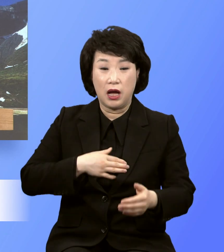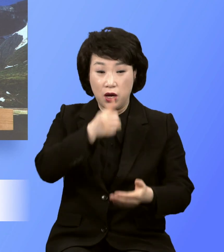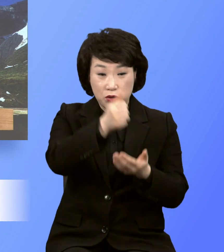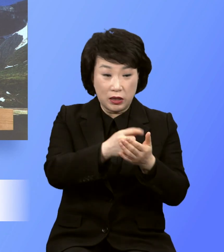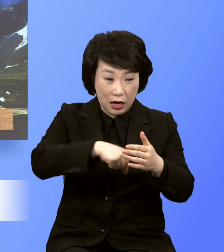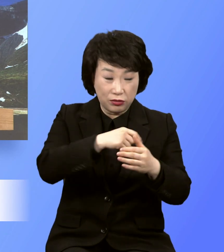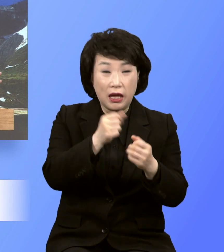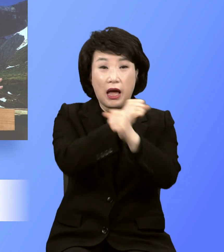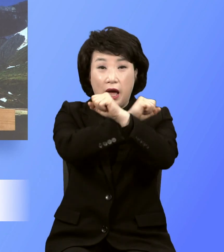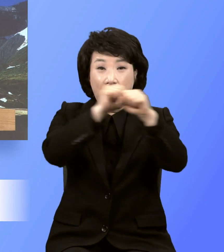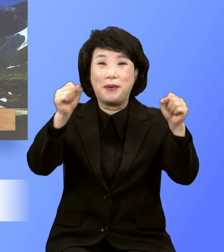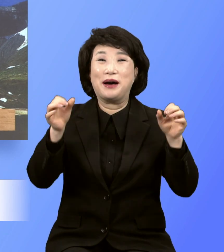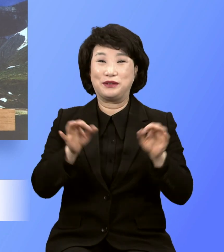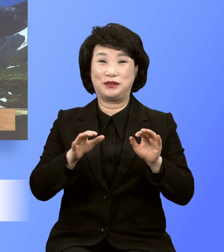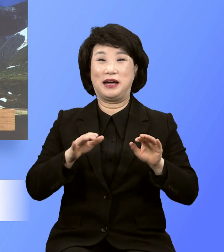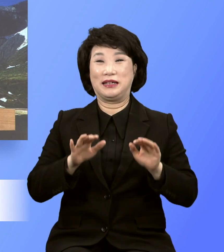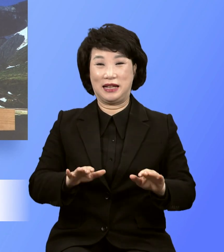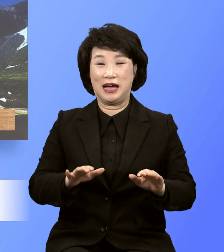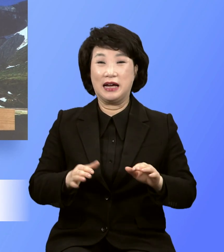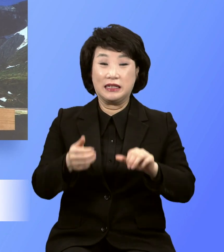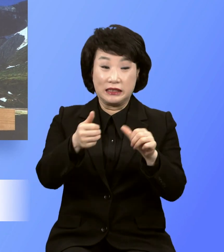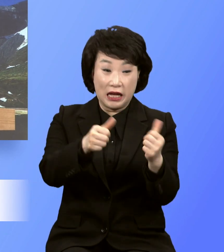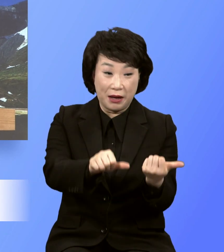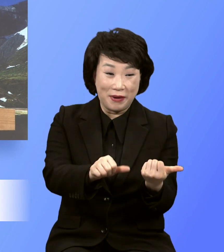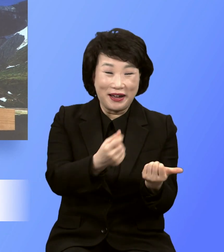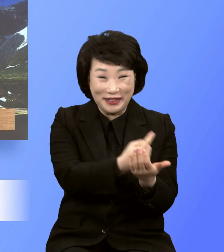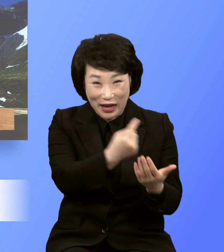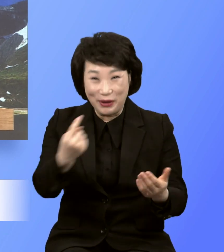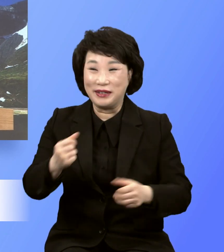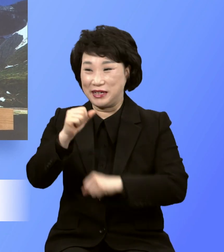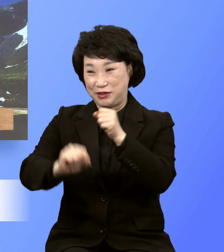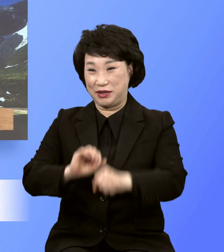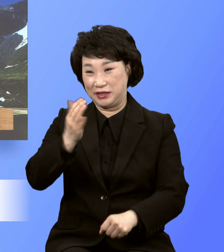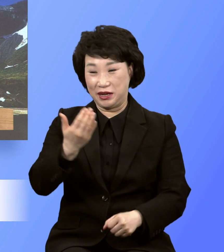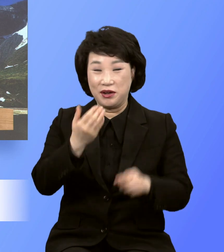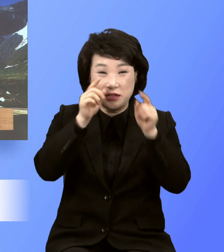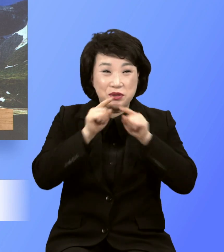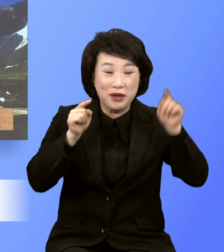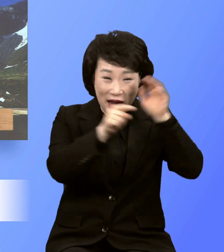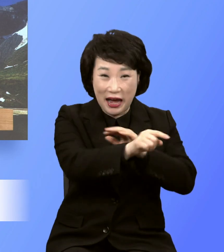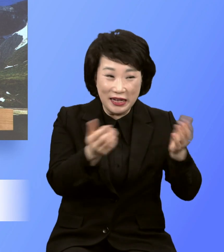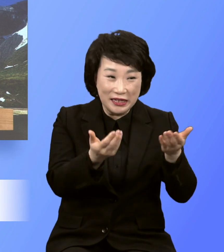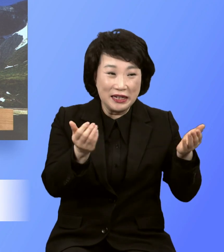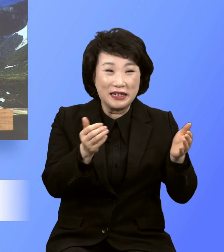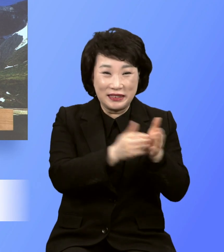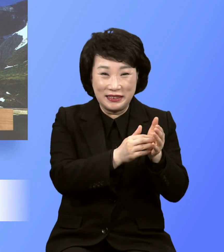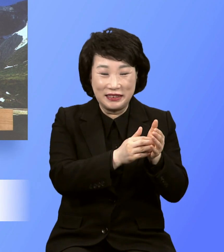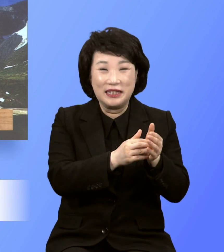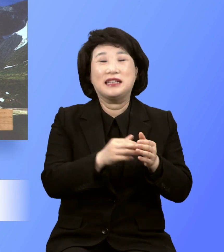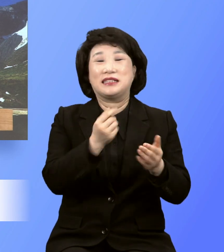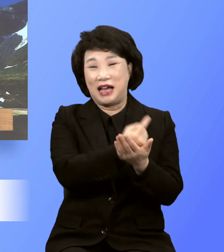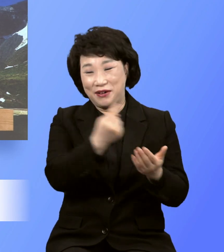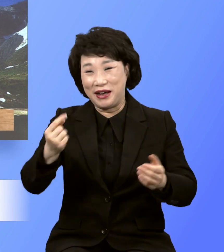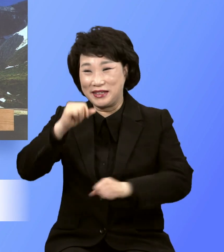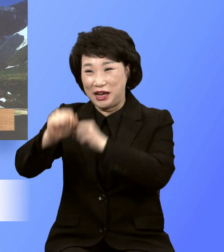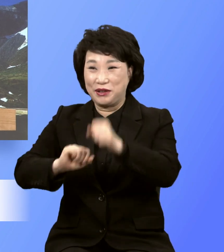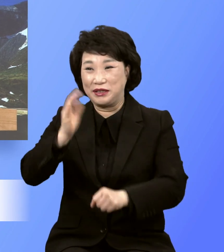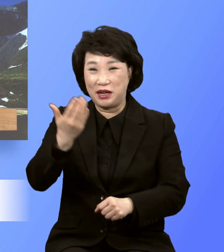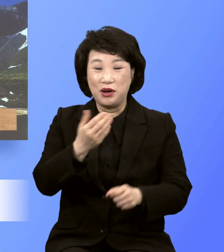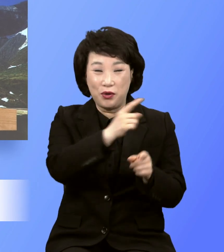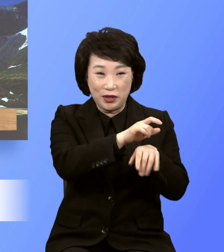죄에서 해방시키는 순간 사망에서도 자유, 지옥에서도 자유, 마귀